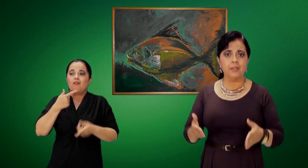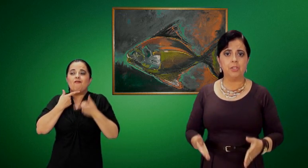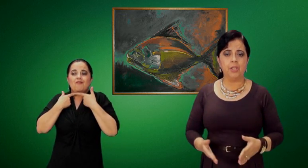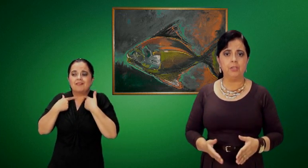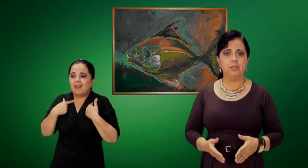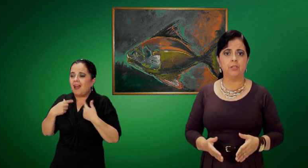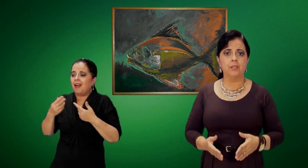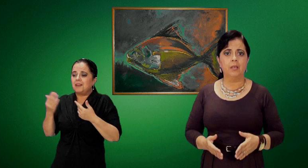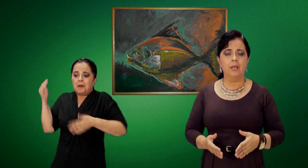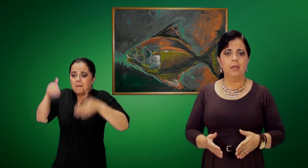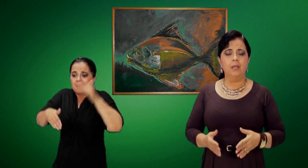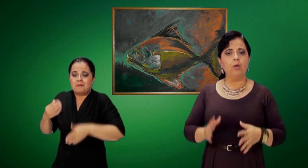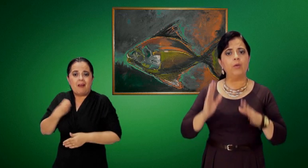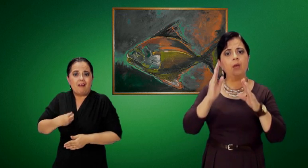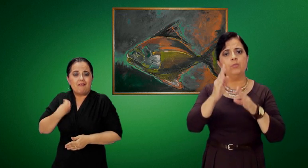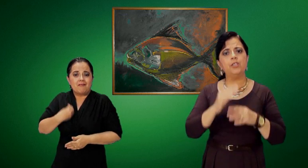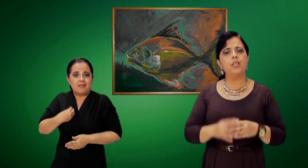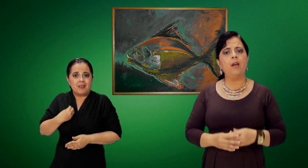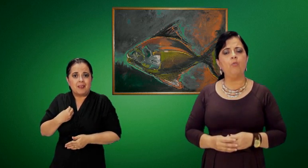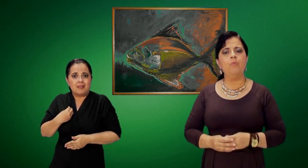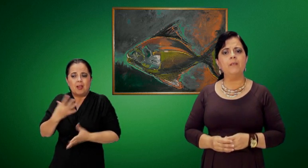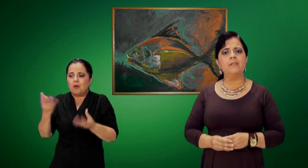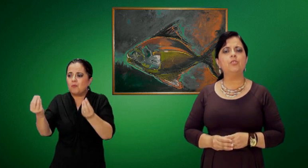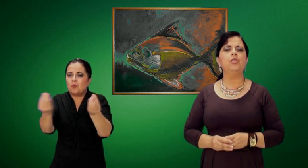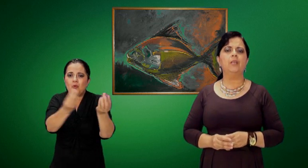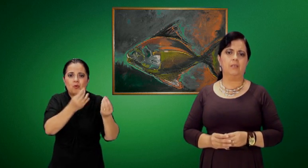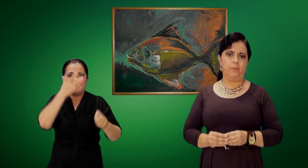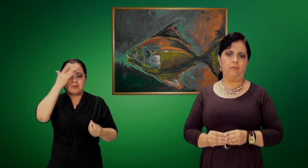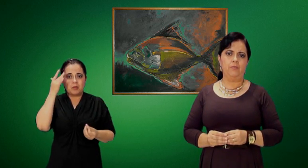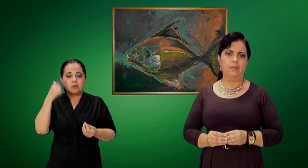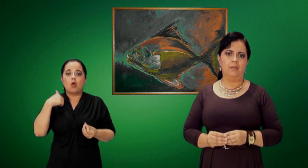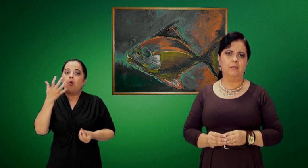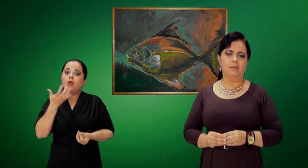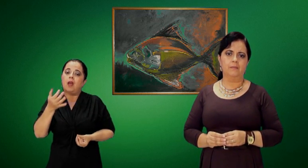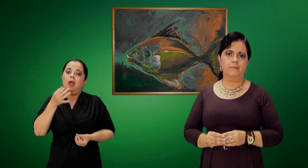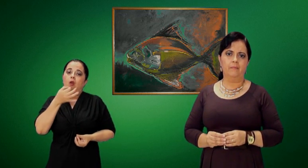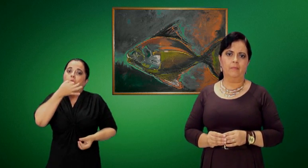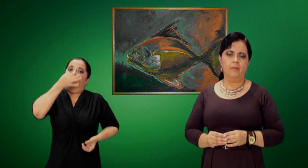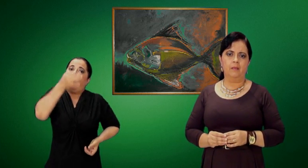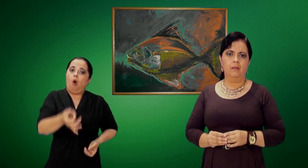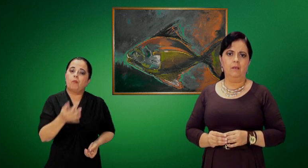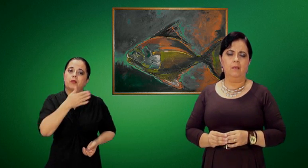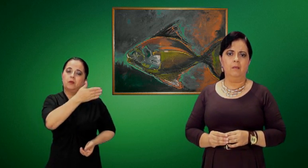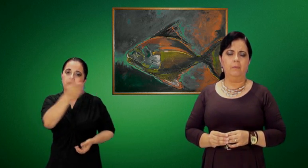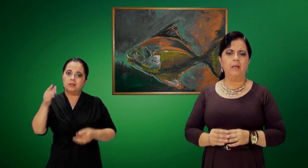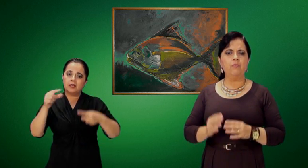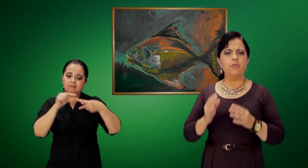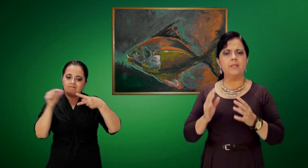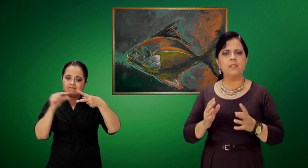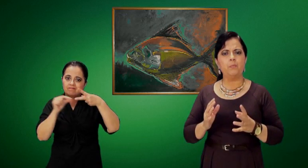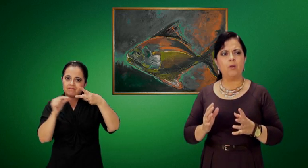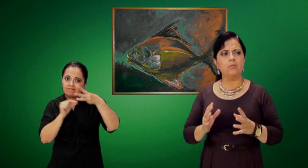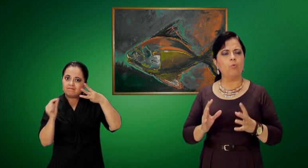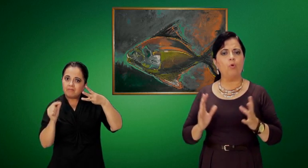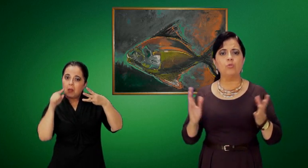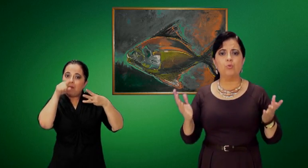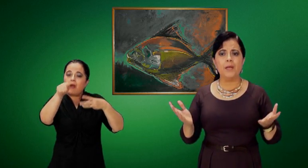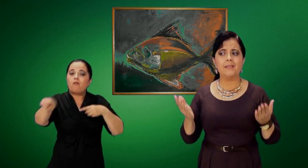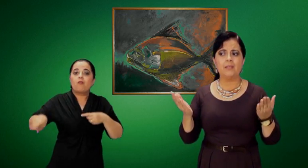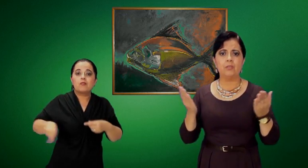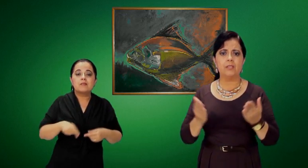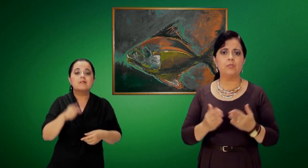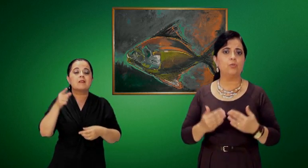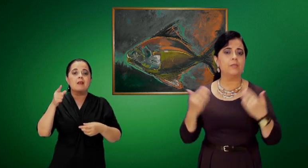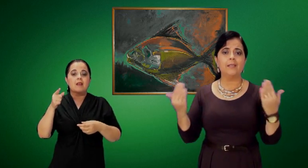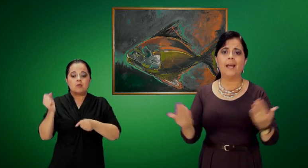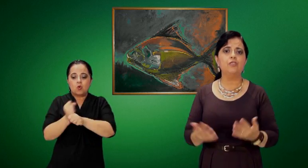de tanta gente que eu quero deixar algumas dicas para vocês, para que vocês possam construir